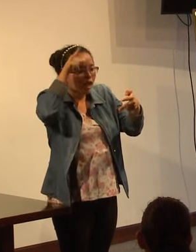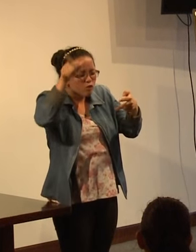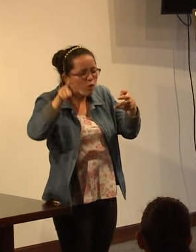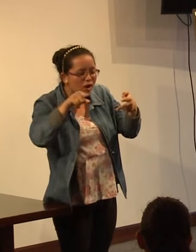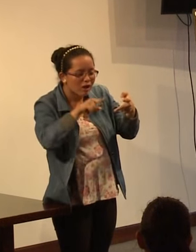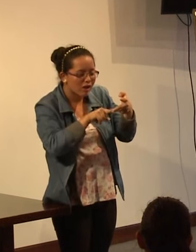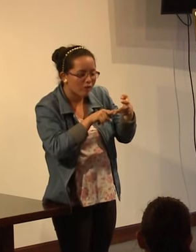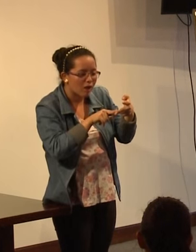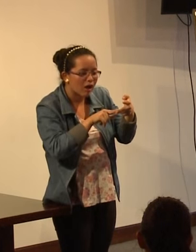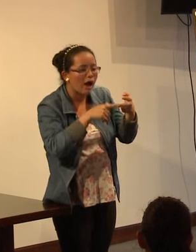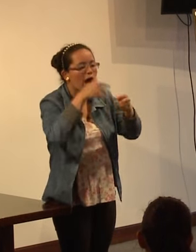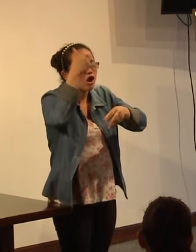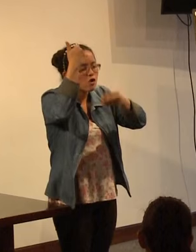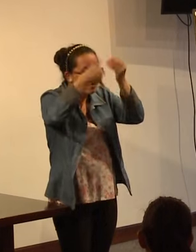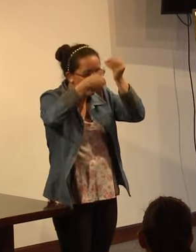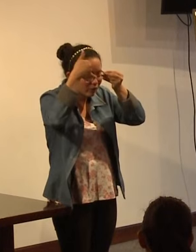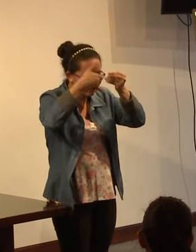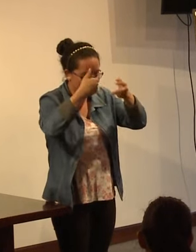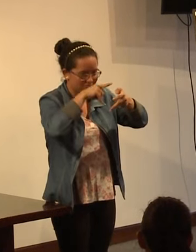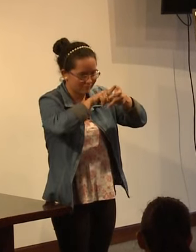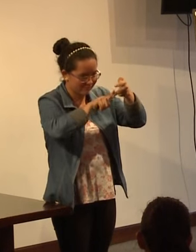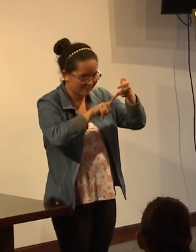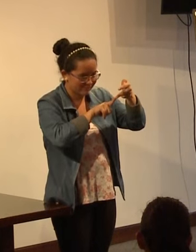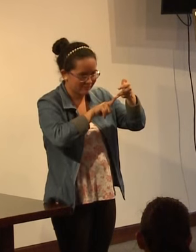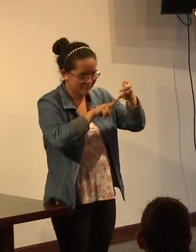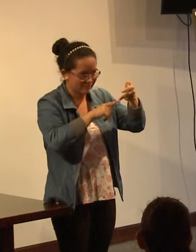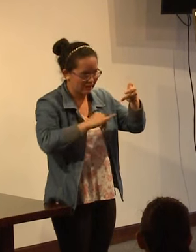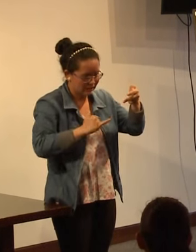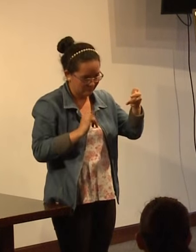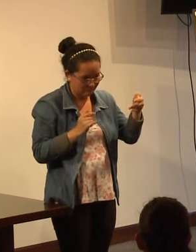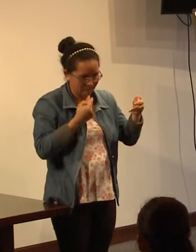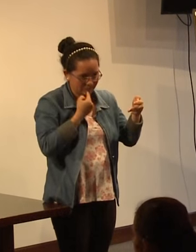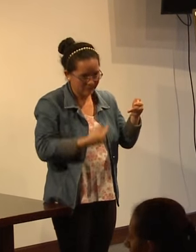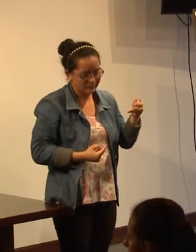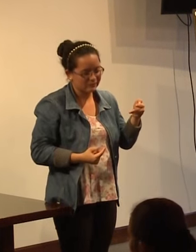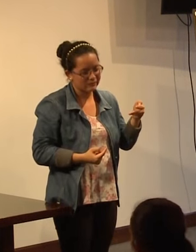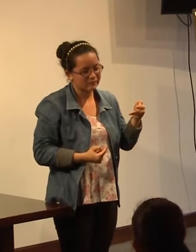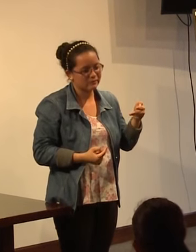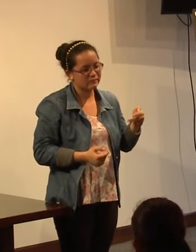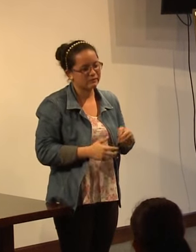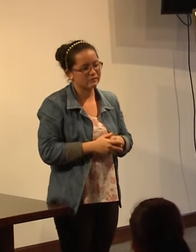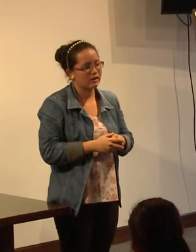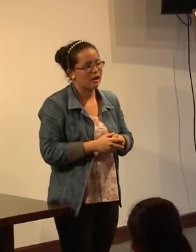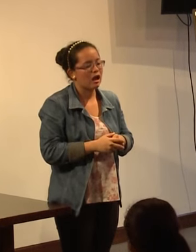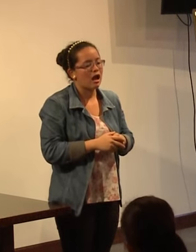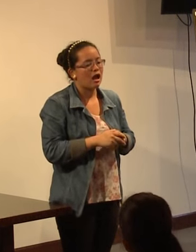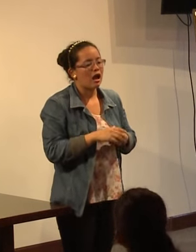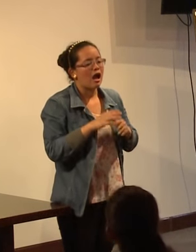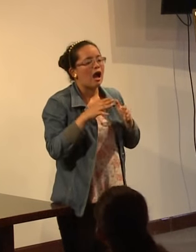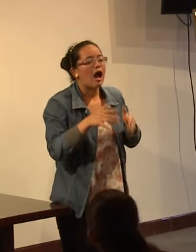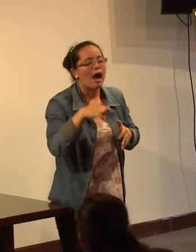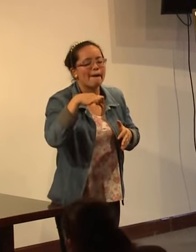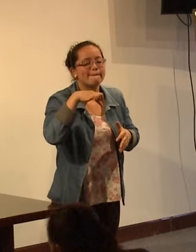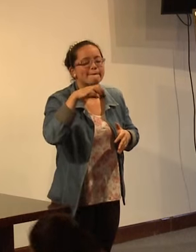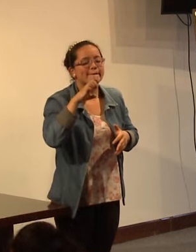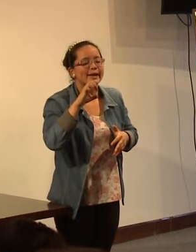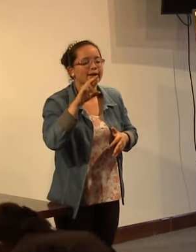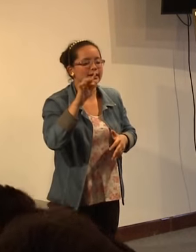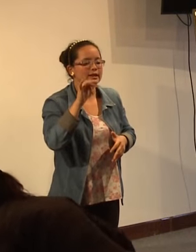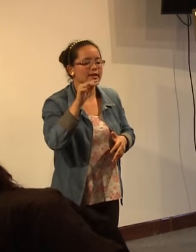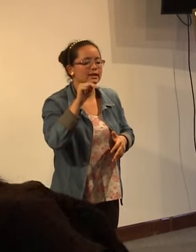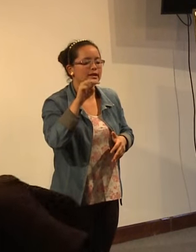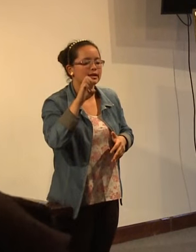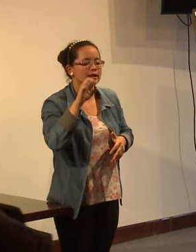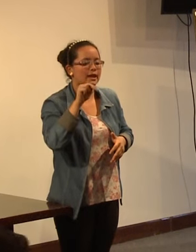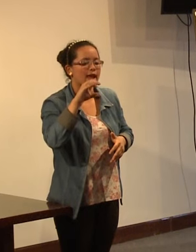Lenguaje. Aquí aparece un asunto que también me parece súper importante y es la idea de la pertinencia de lo que estamos enseñando.